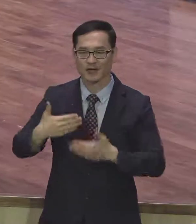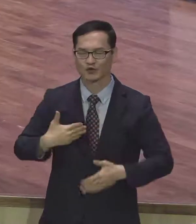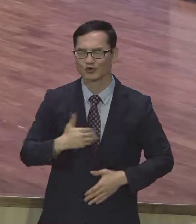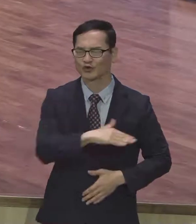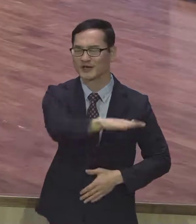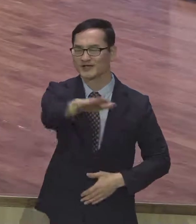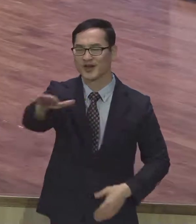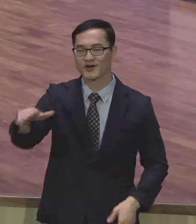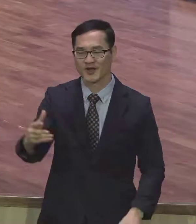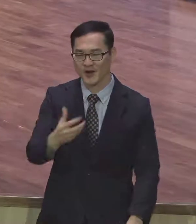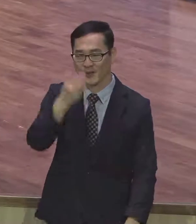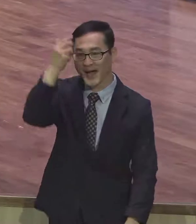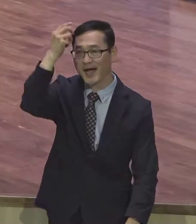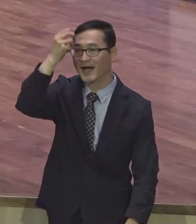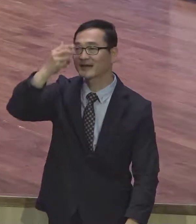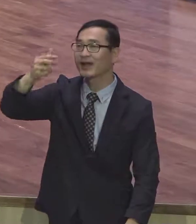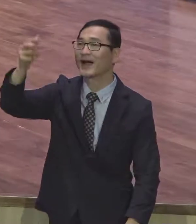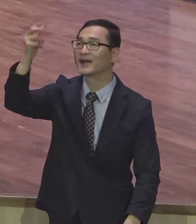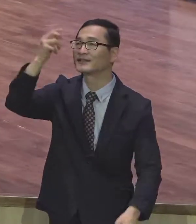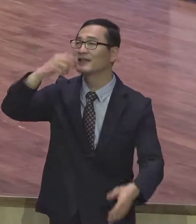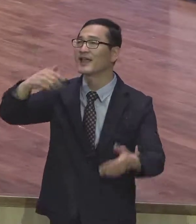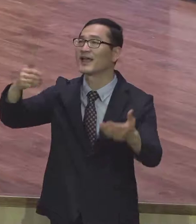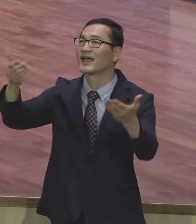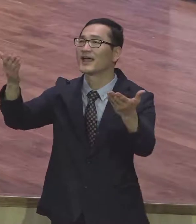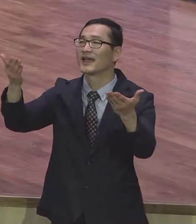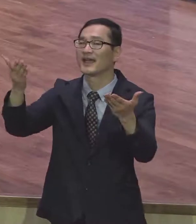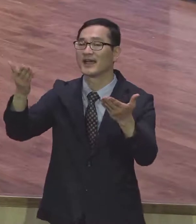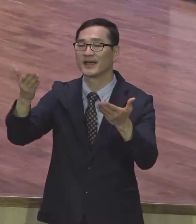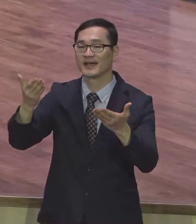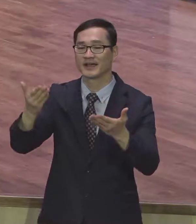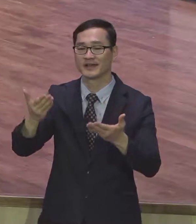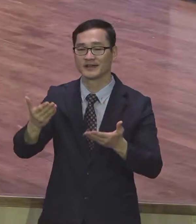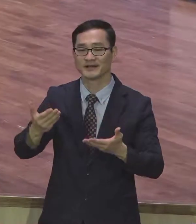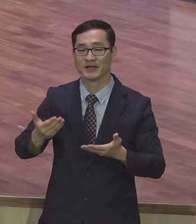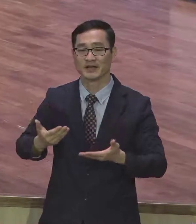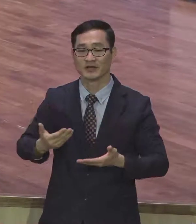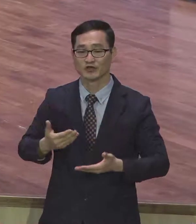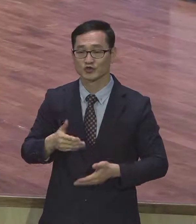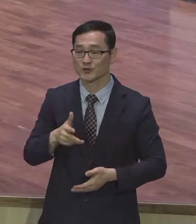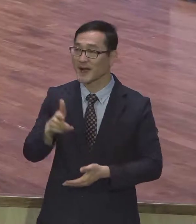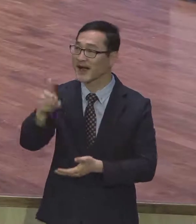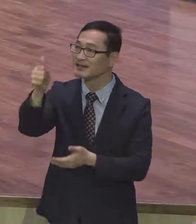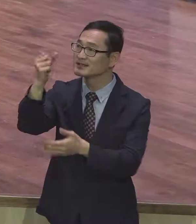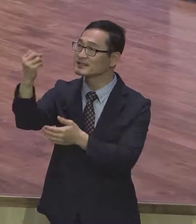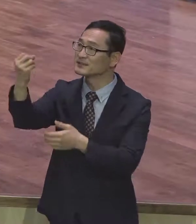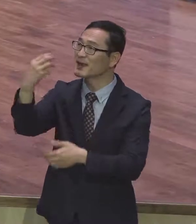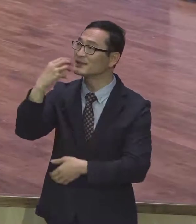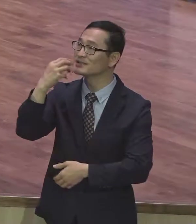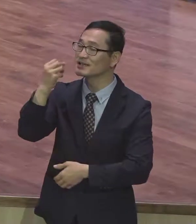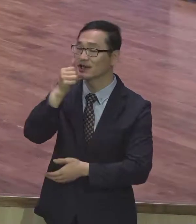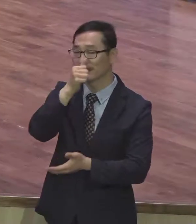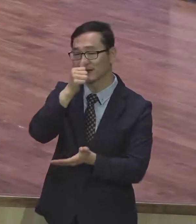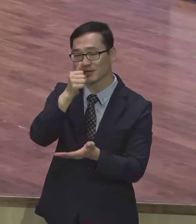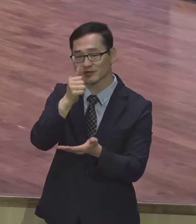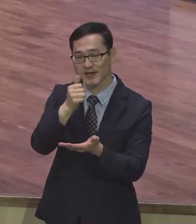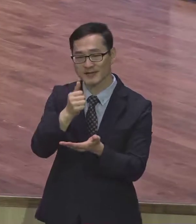우리 성령 받았네 수말 말씀하시기를 죄